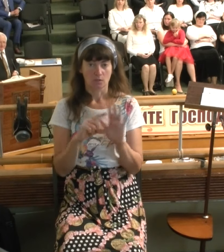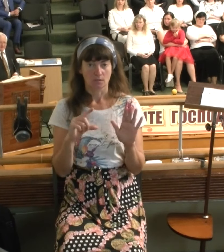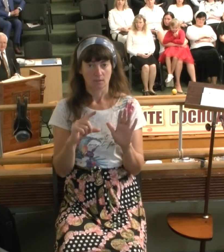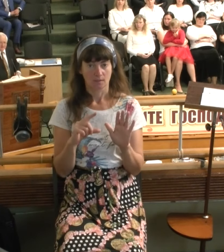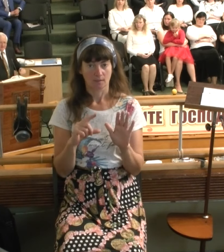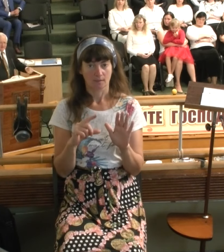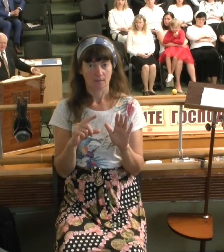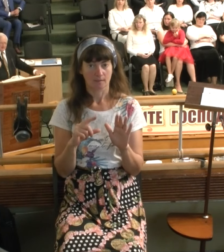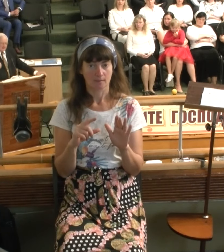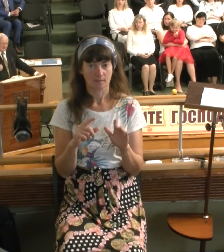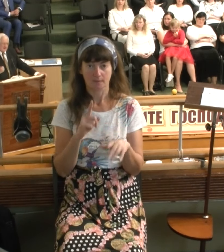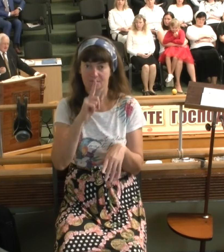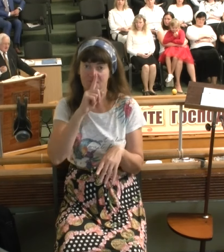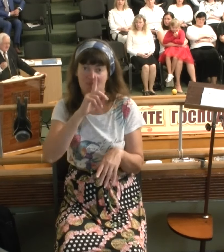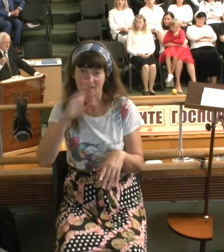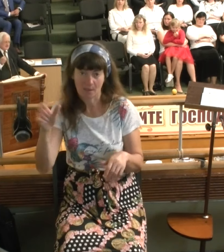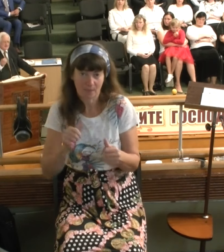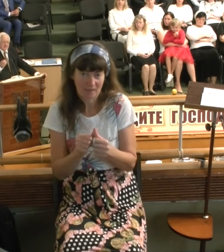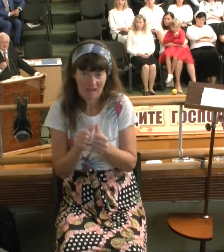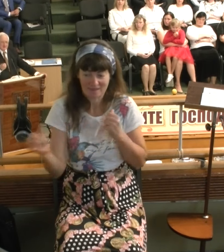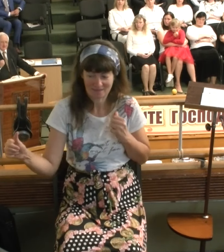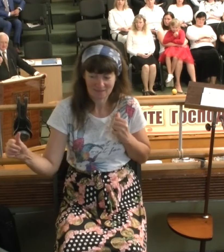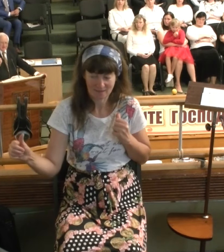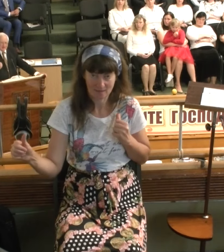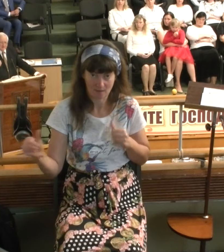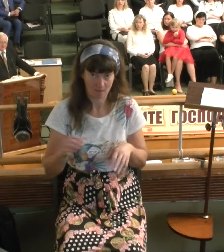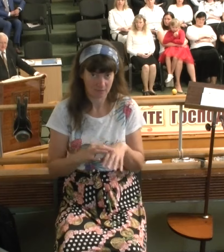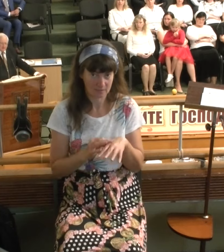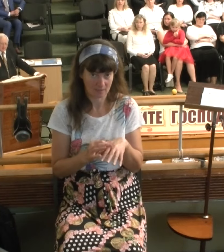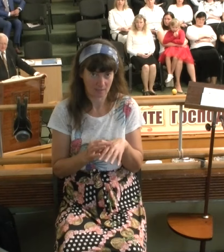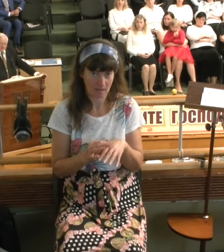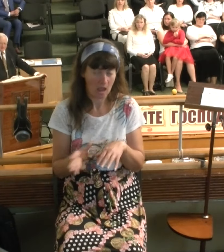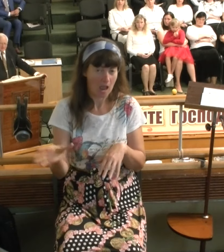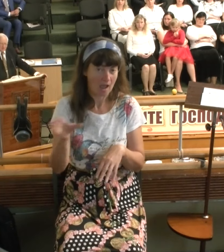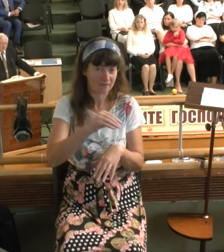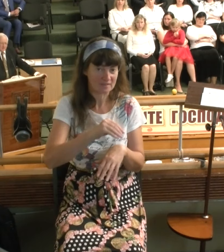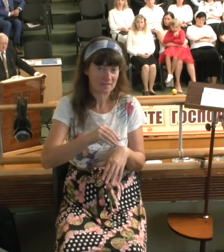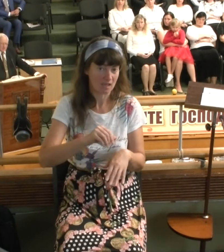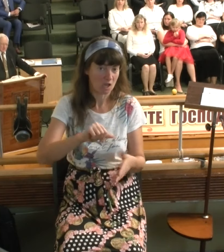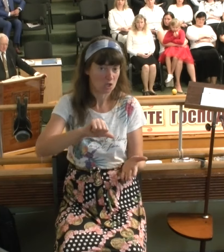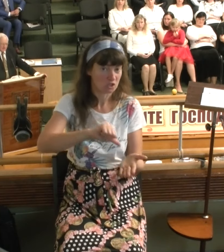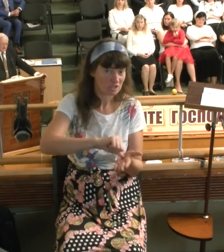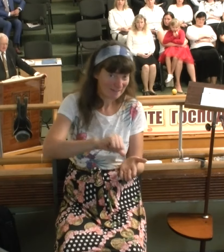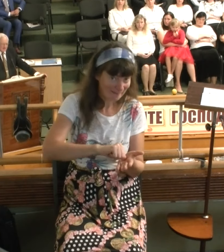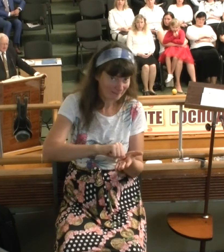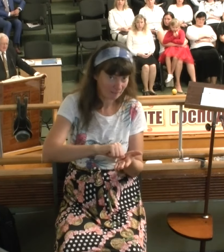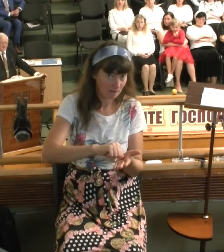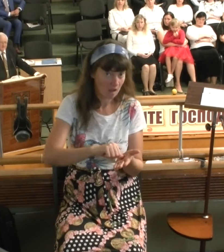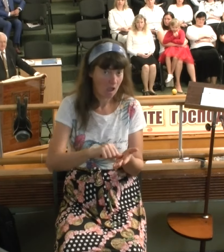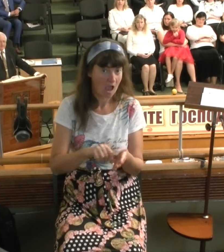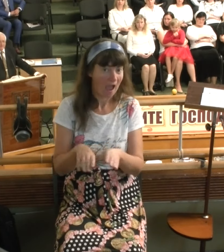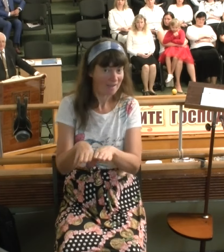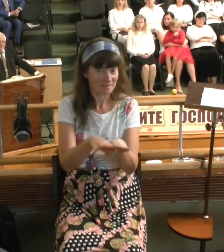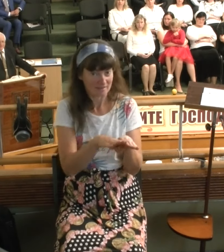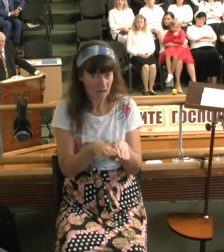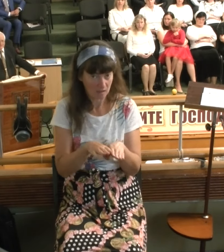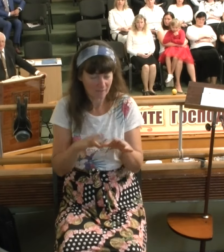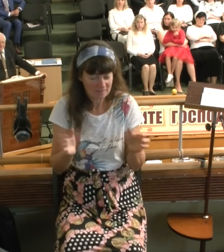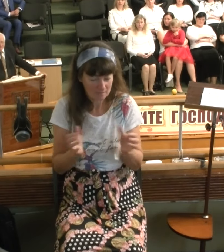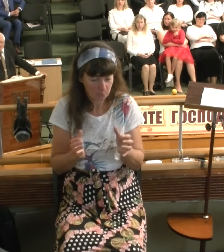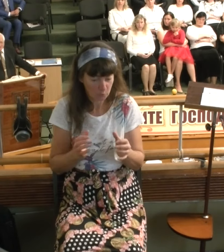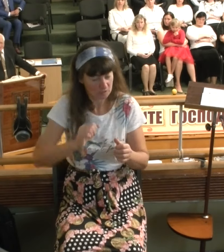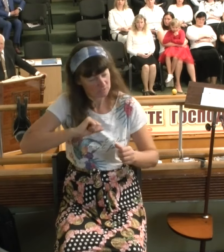было разделения в теле, а все члены одинаково заботились друг о друге.